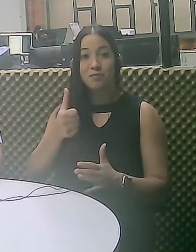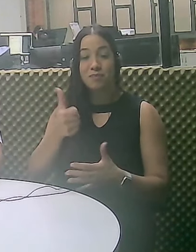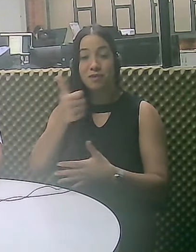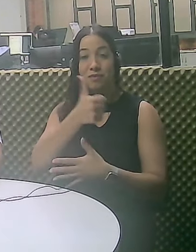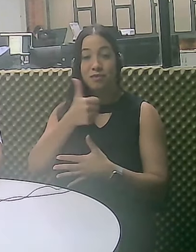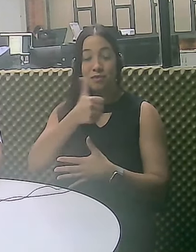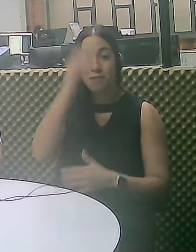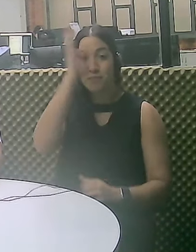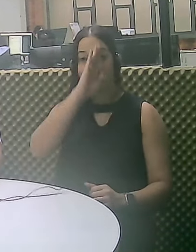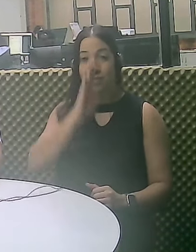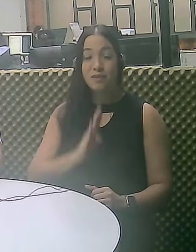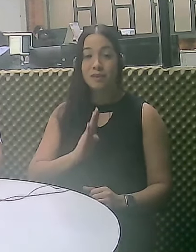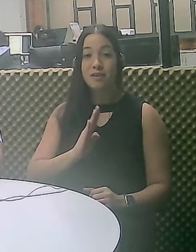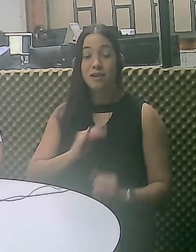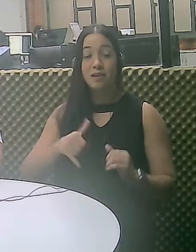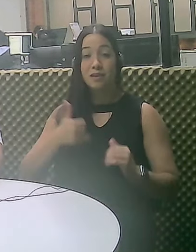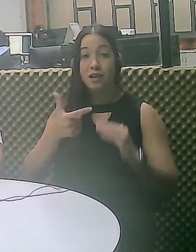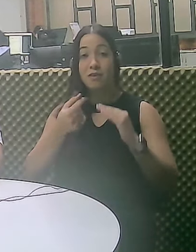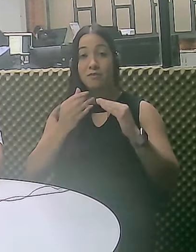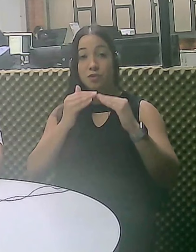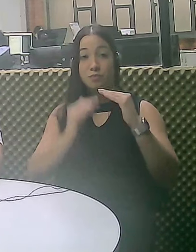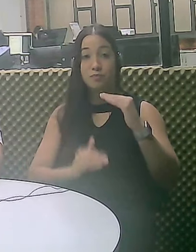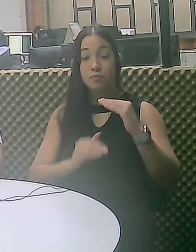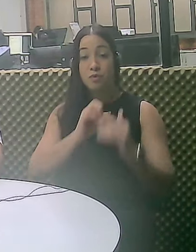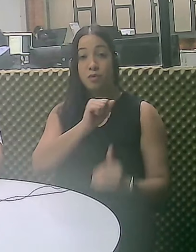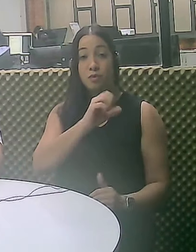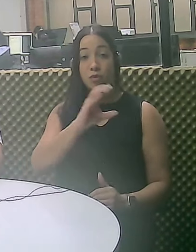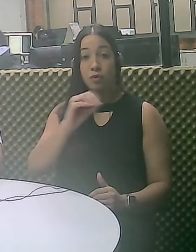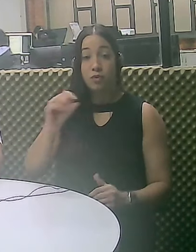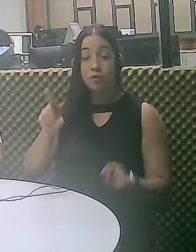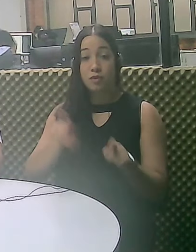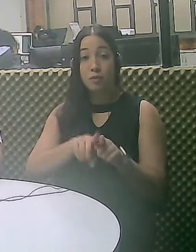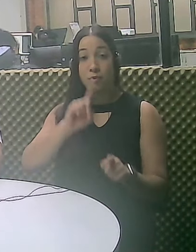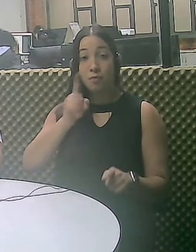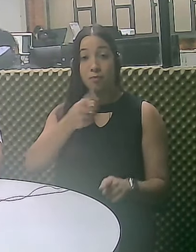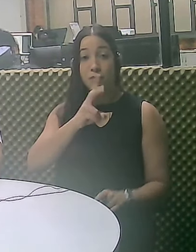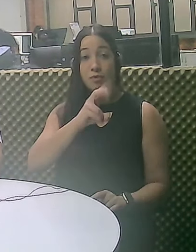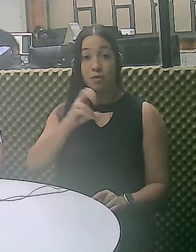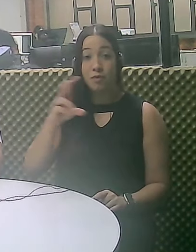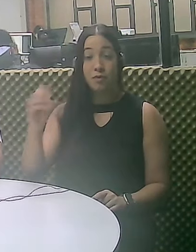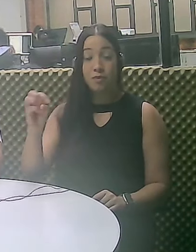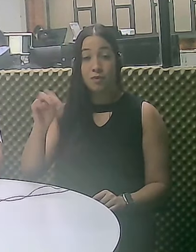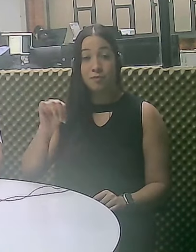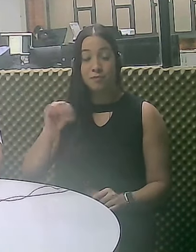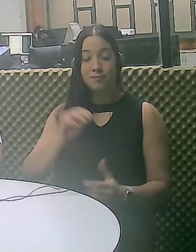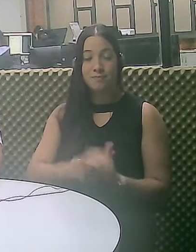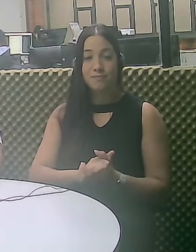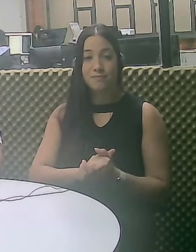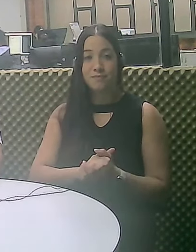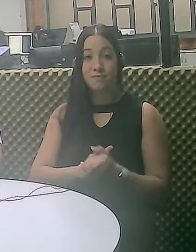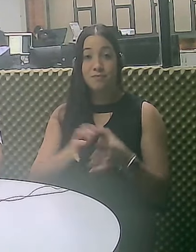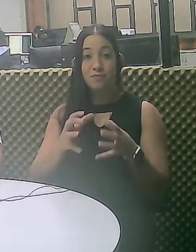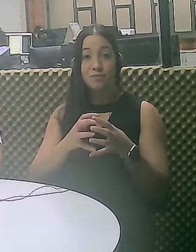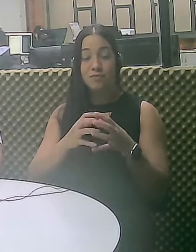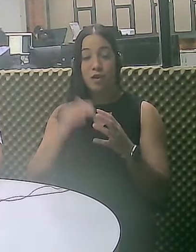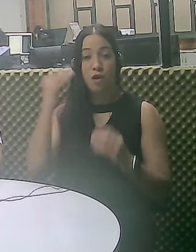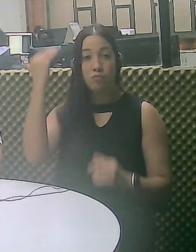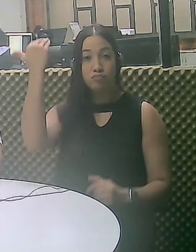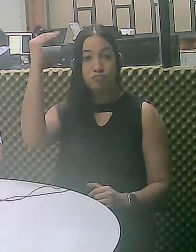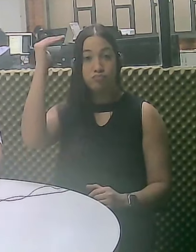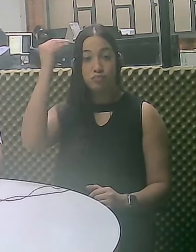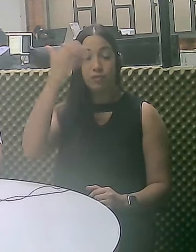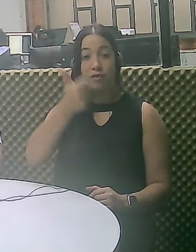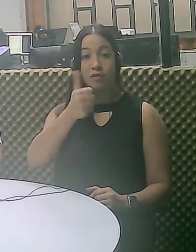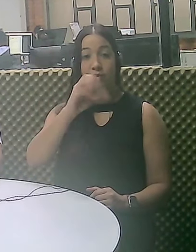ranking brasileiro na categoria sub-20, nos 800 metros e também nos 1.500 metros. E na categoria adulto, ocupa